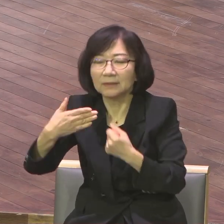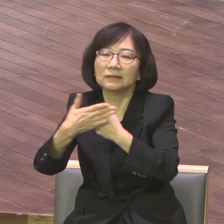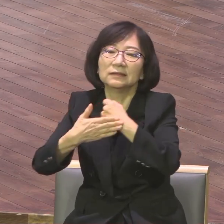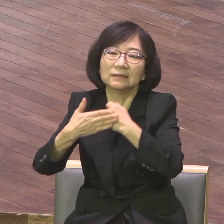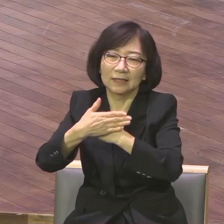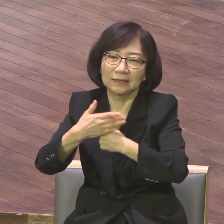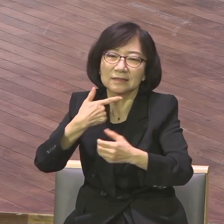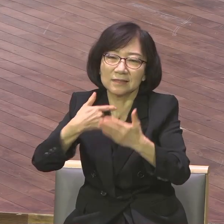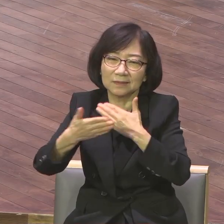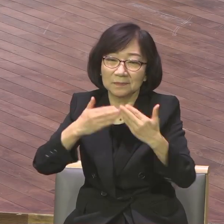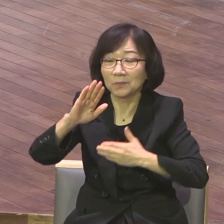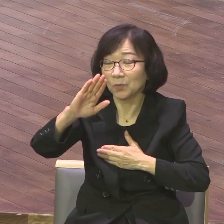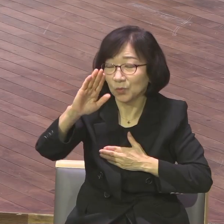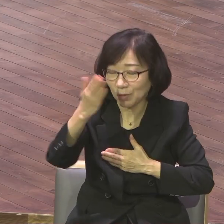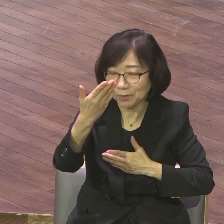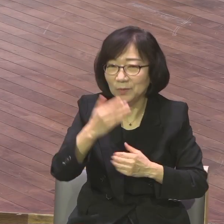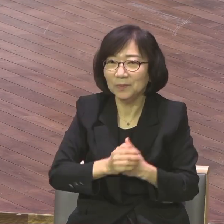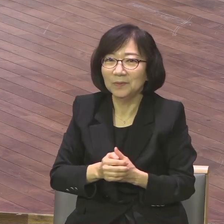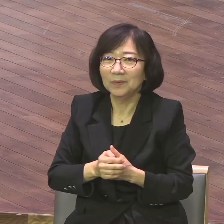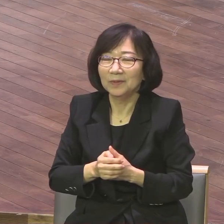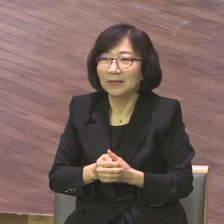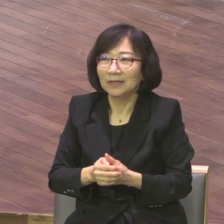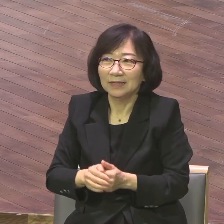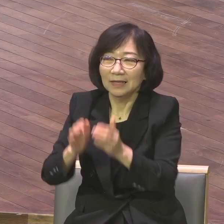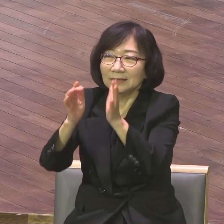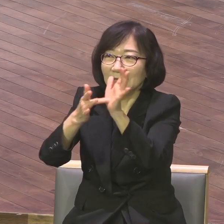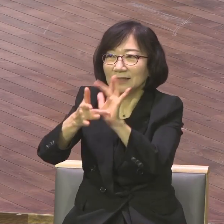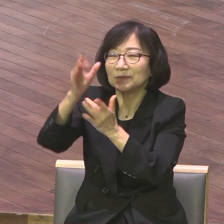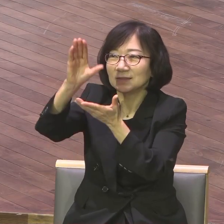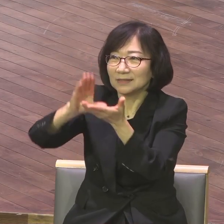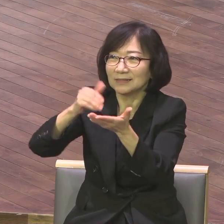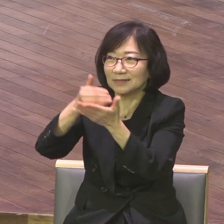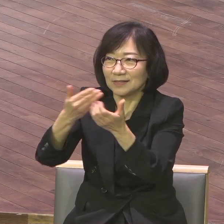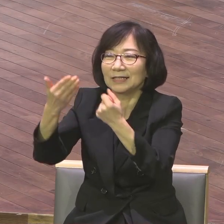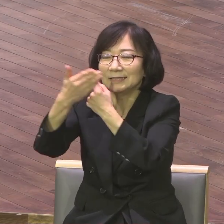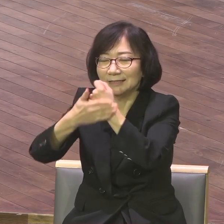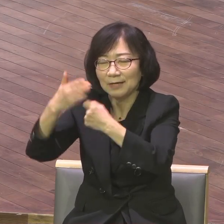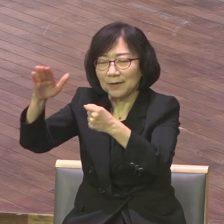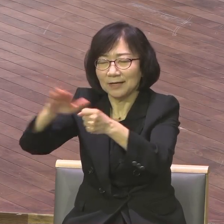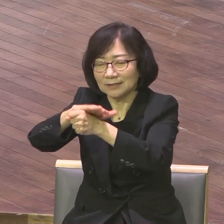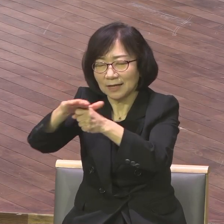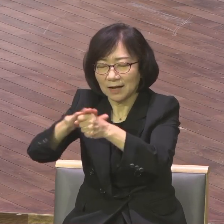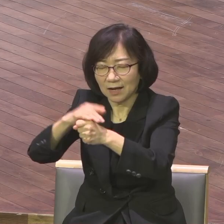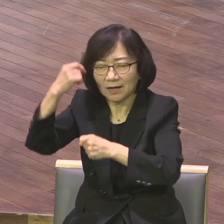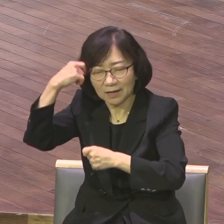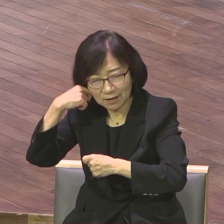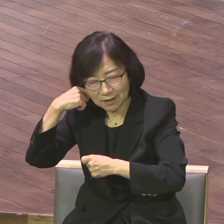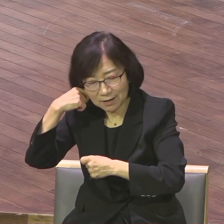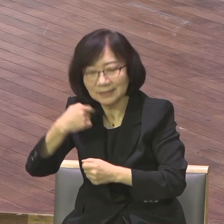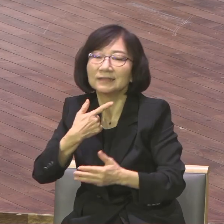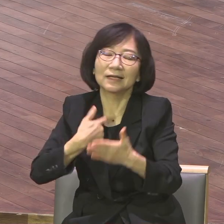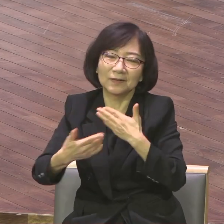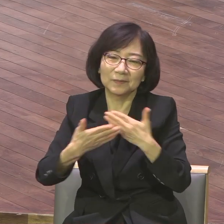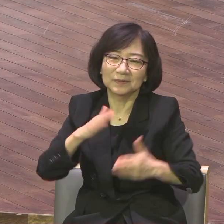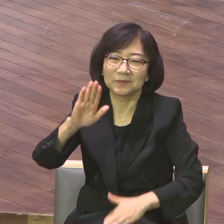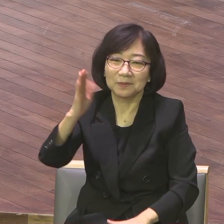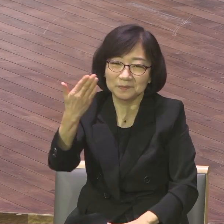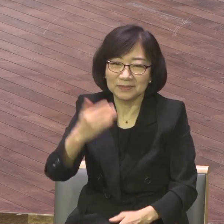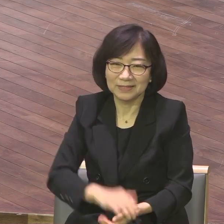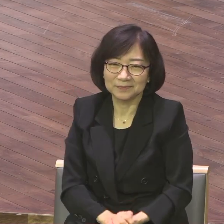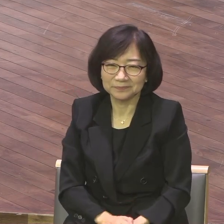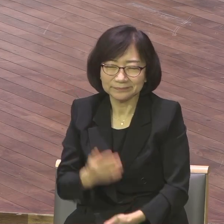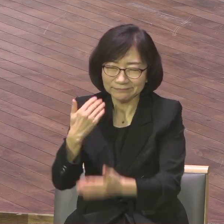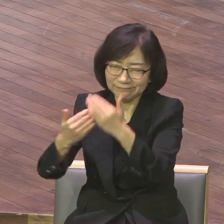예수 그리스도의 놀라운 은혜와 사랑을 경험하게 되는 것이다. 사실 초대교회에서는